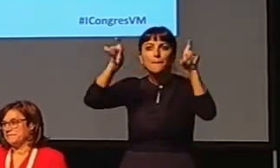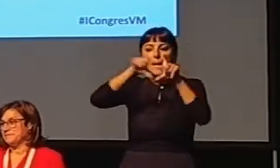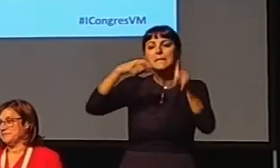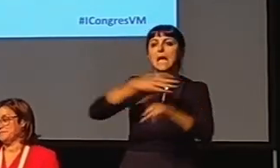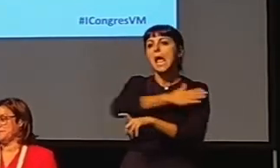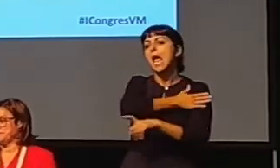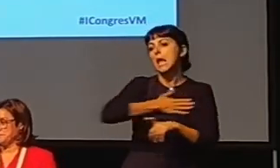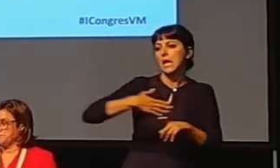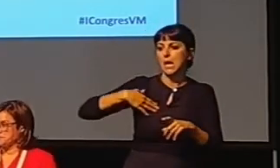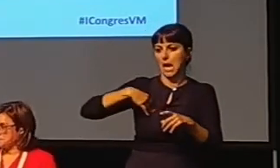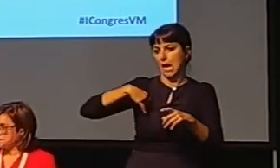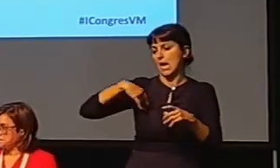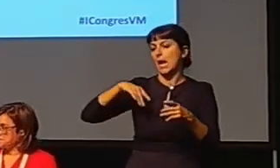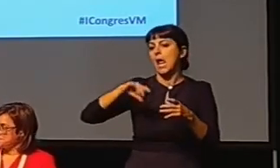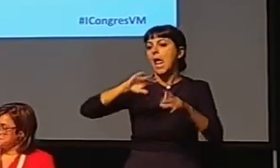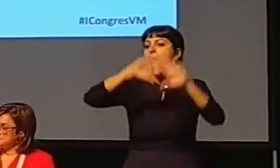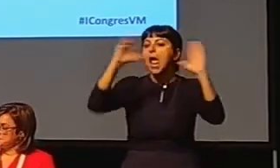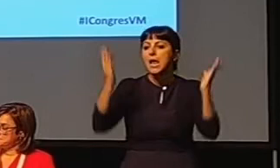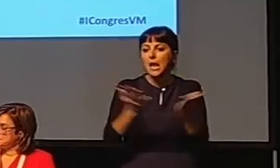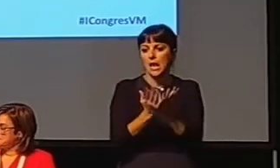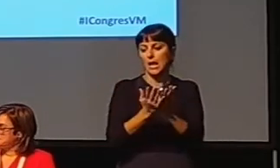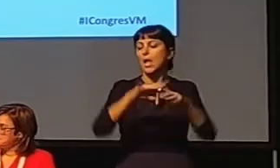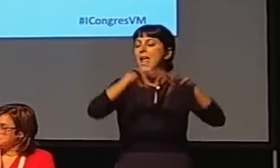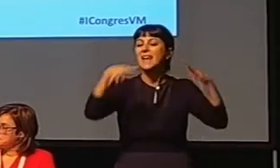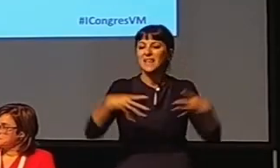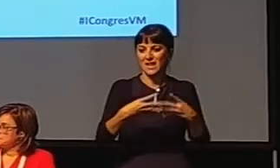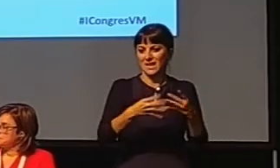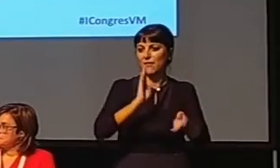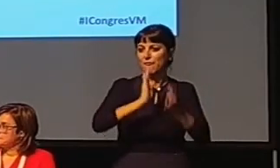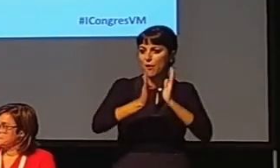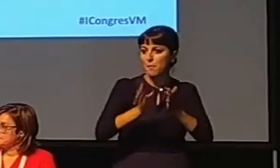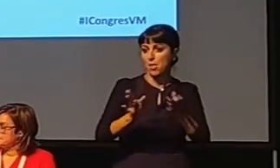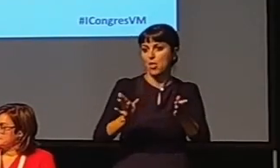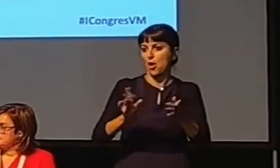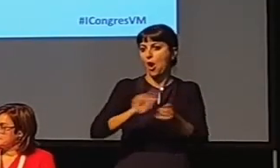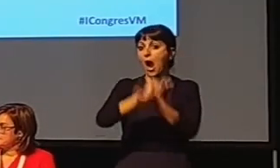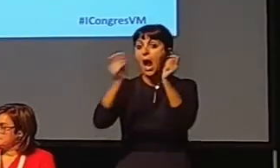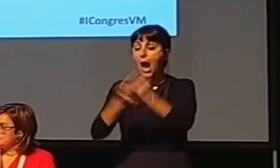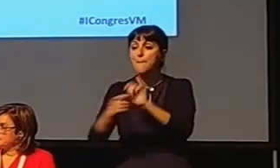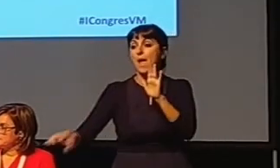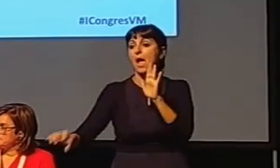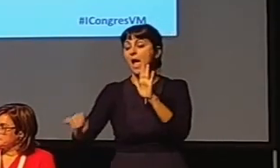formacions online no canvien els estereotips. Canvien els estereotips nosaltres,